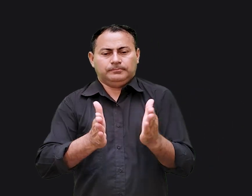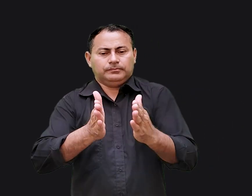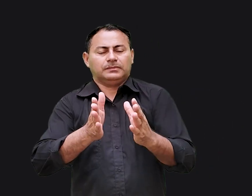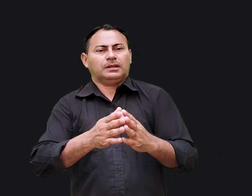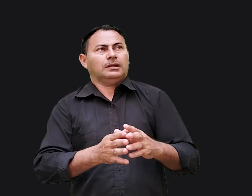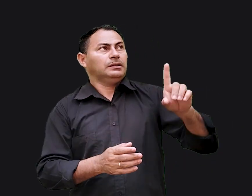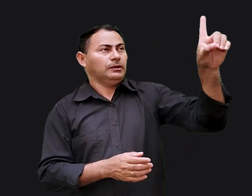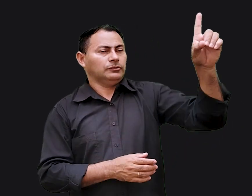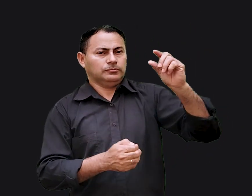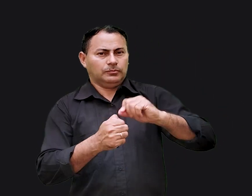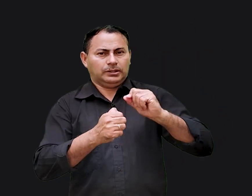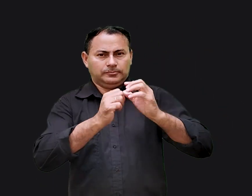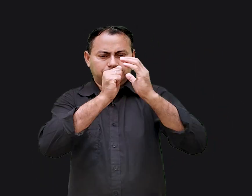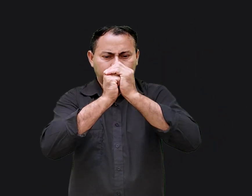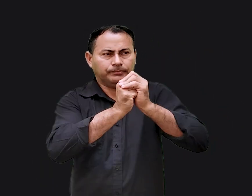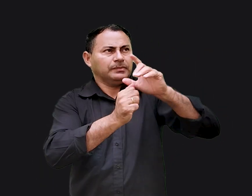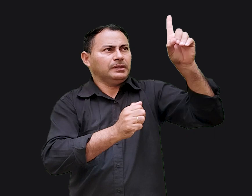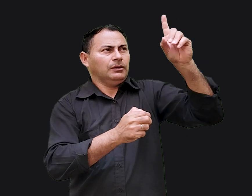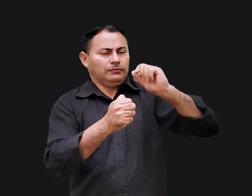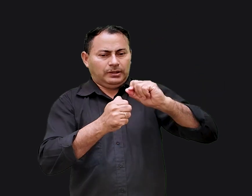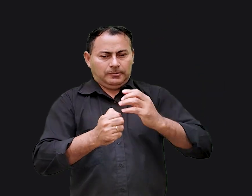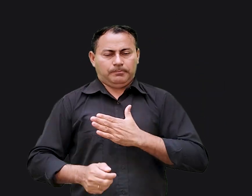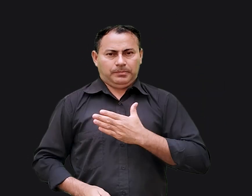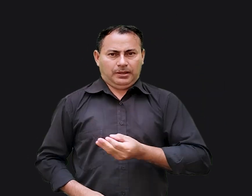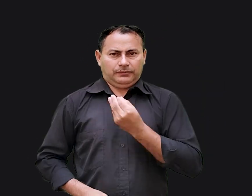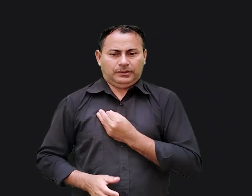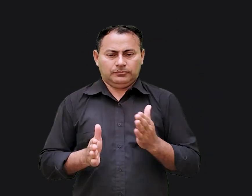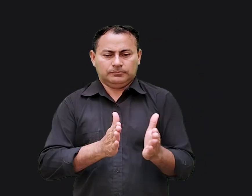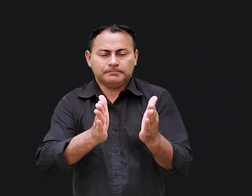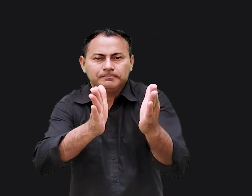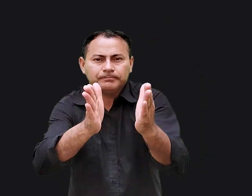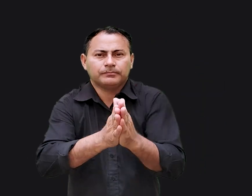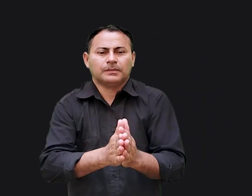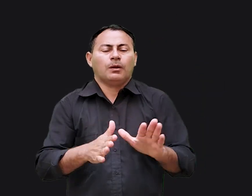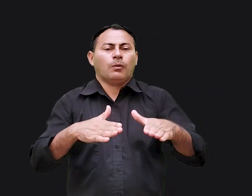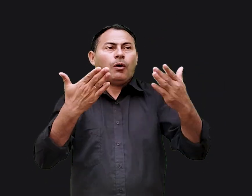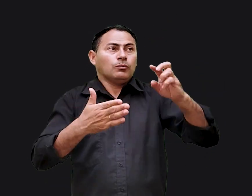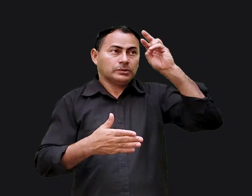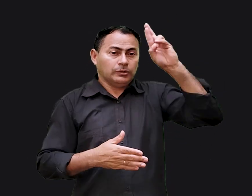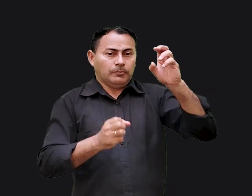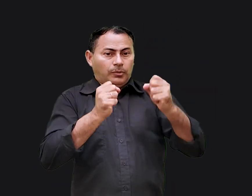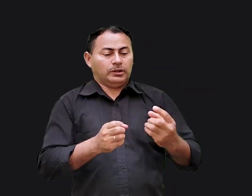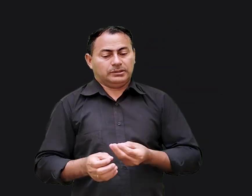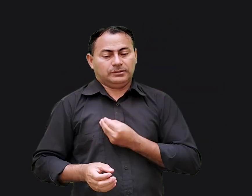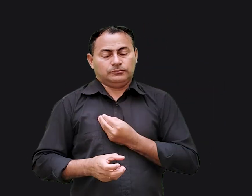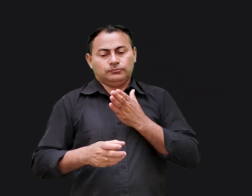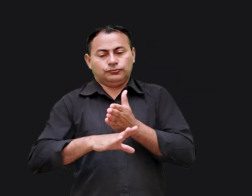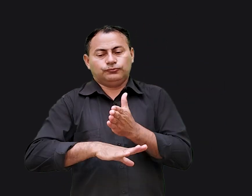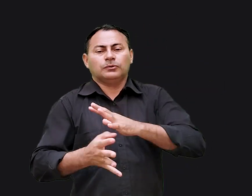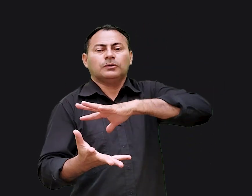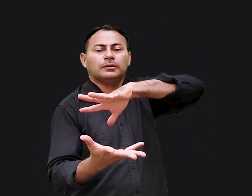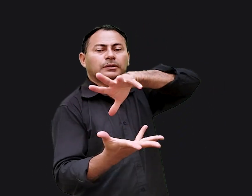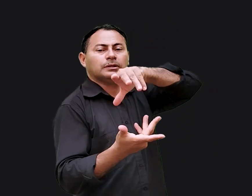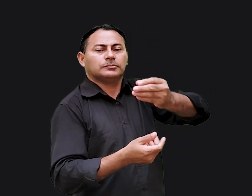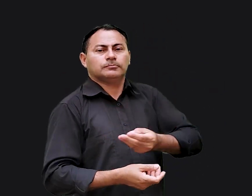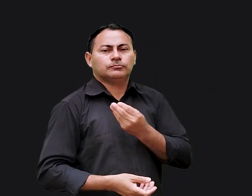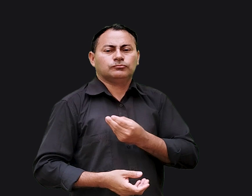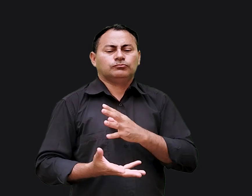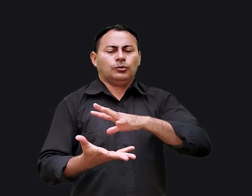para Deus. Faça essa oração: Deus, faz da minha vida uma estrada pela qual o Senhor possa viajar por este mundo. Não se